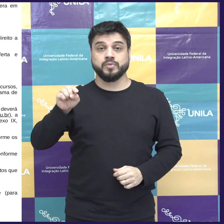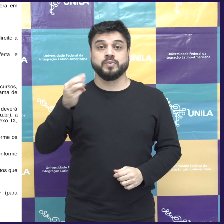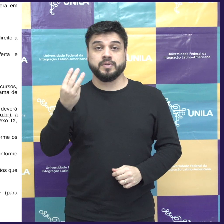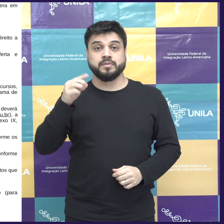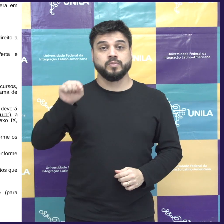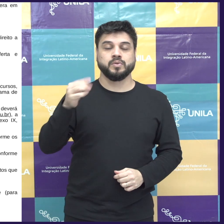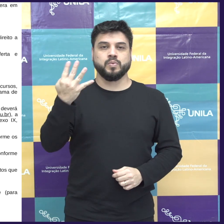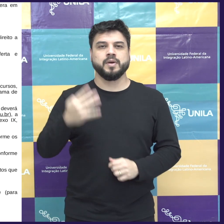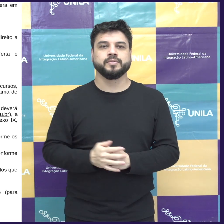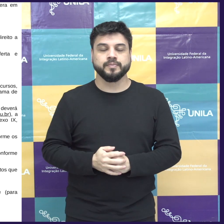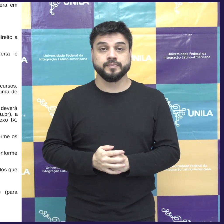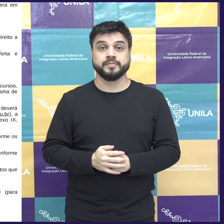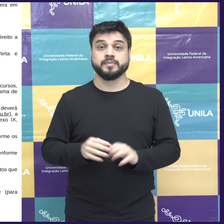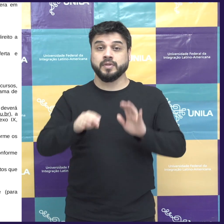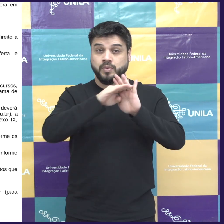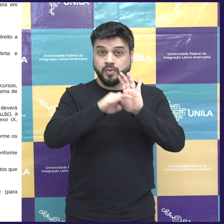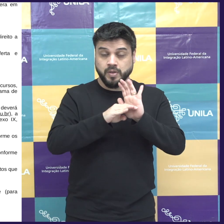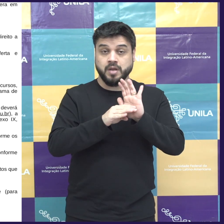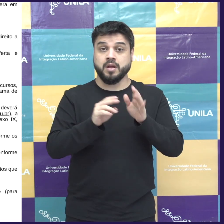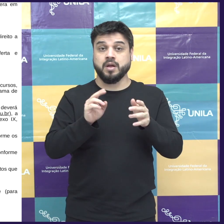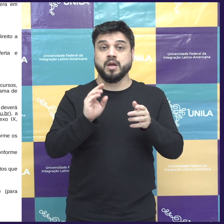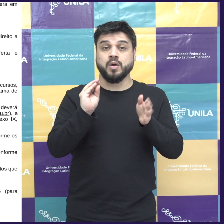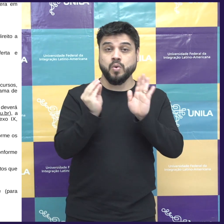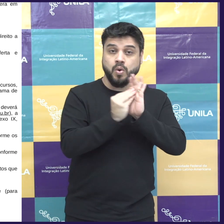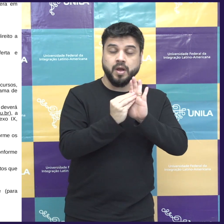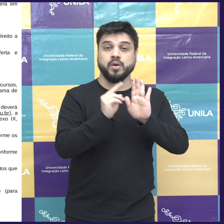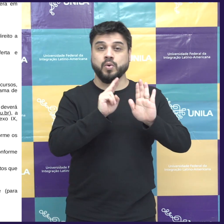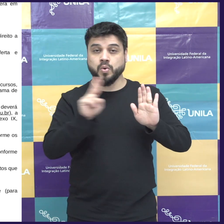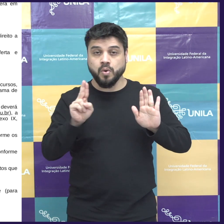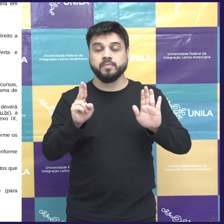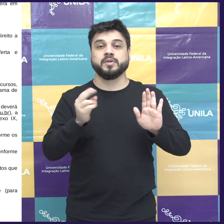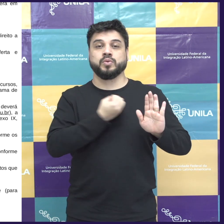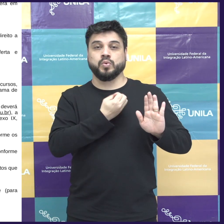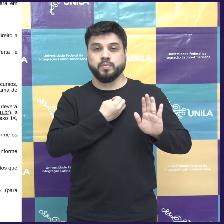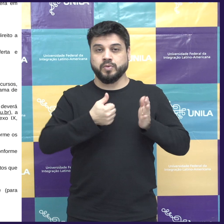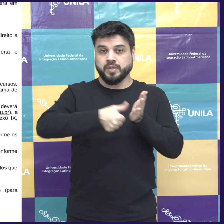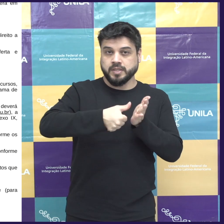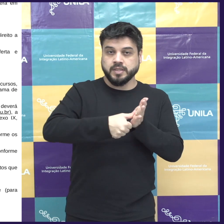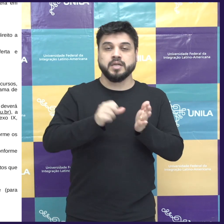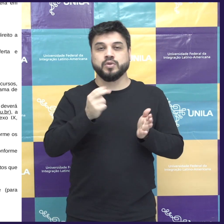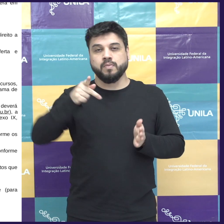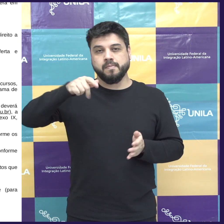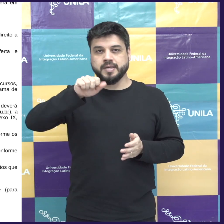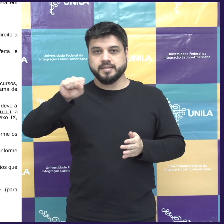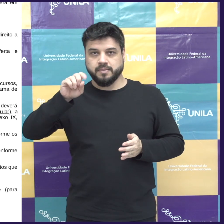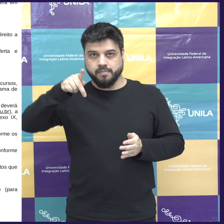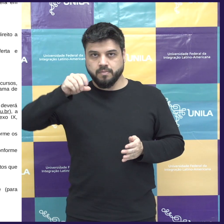10.3.4. Constar nome, número da carteira de identidade ou passaporte para estrangeiros e